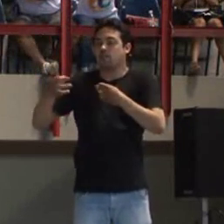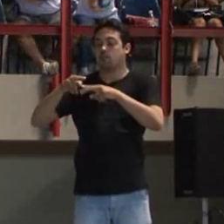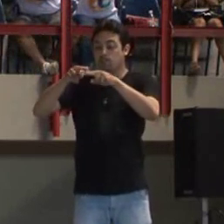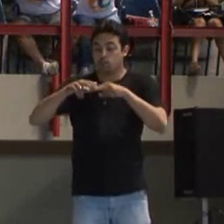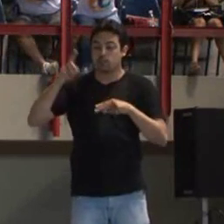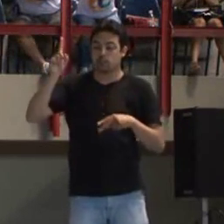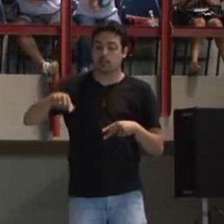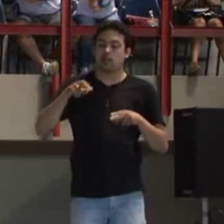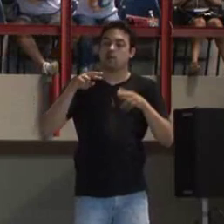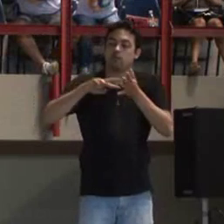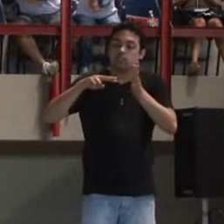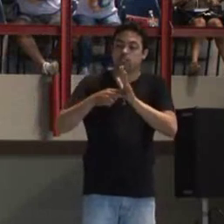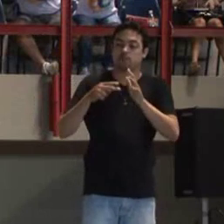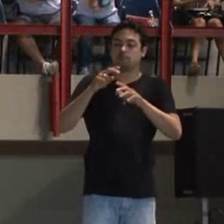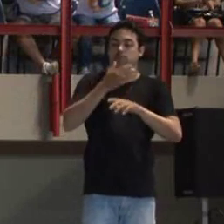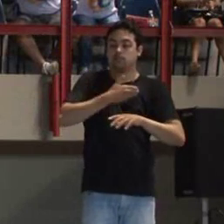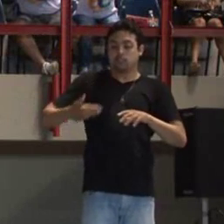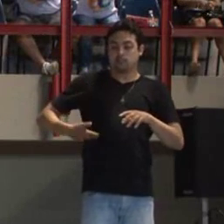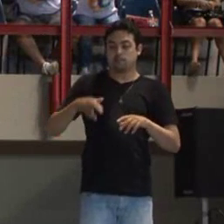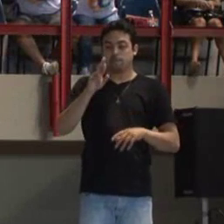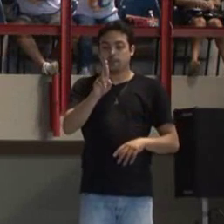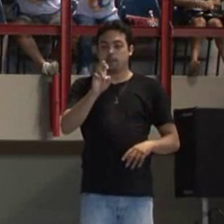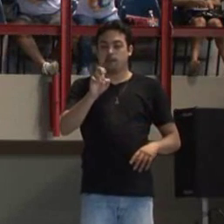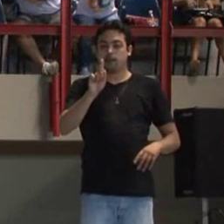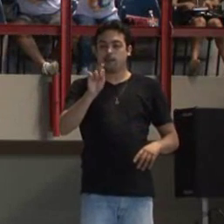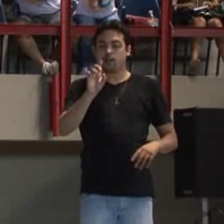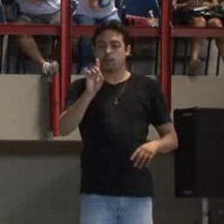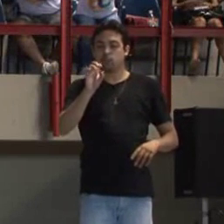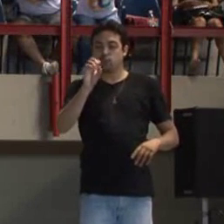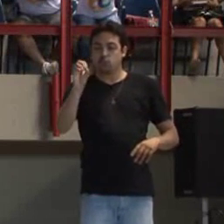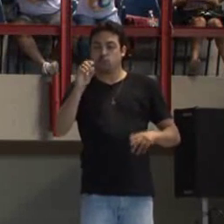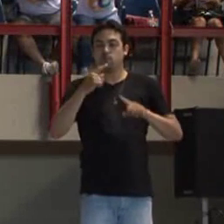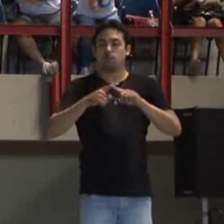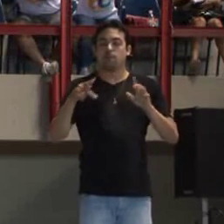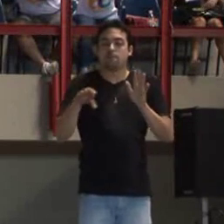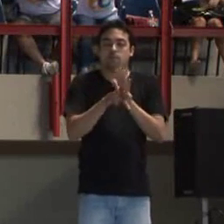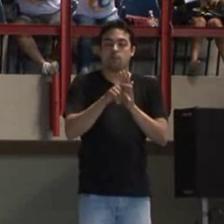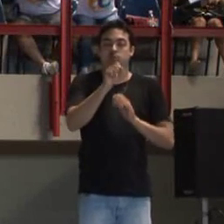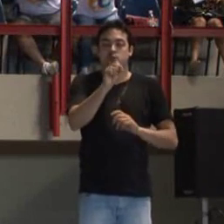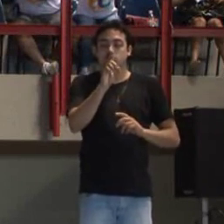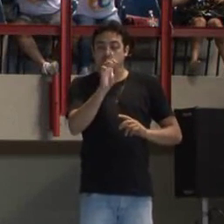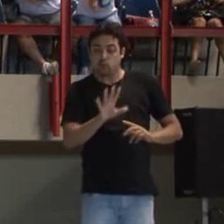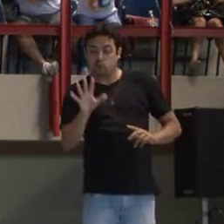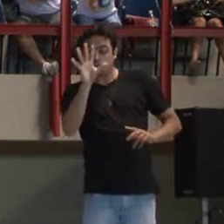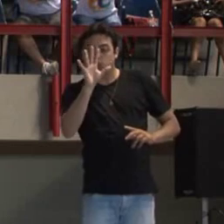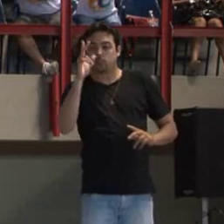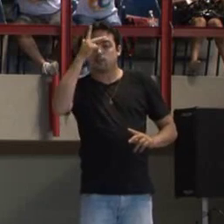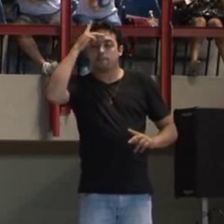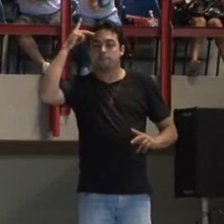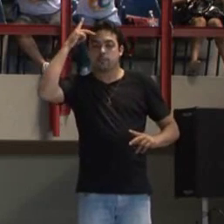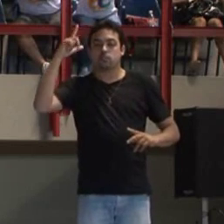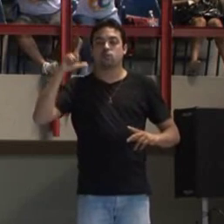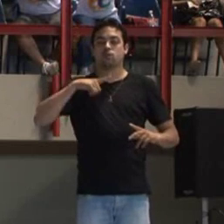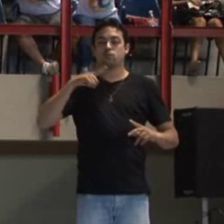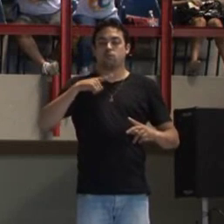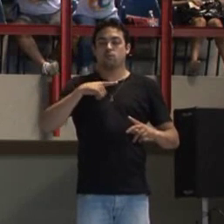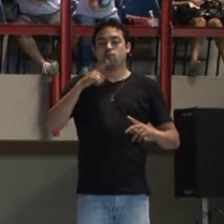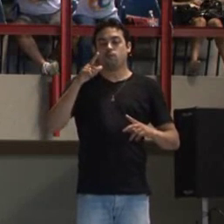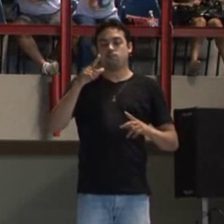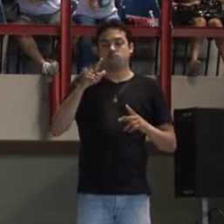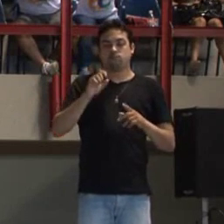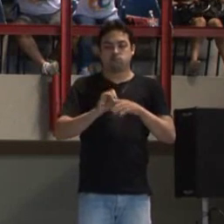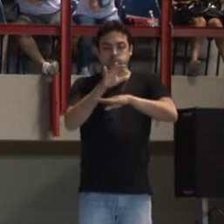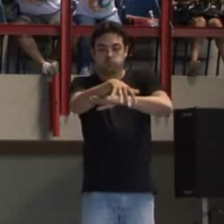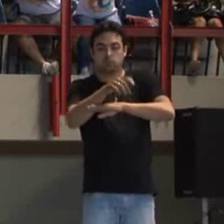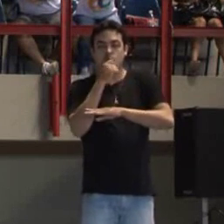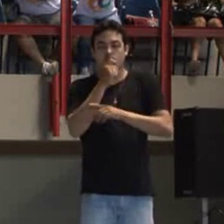de regadio. Por que regadio? Porque é uma palavra do Sudeste. E no Sudeste ninguém irriga, rega.